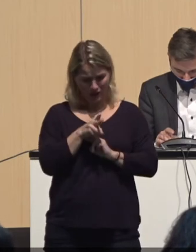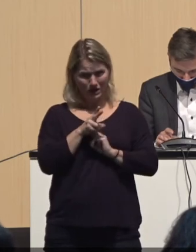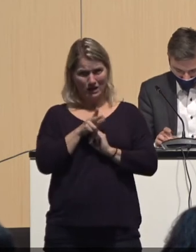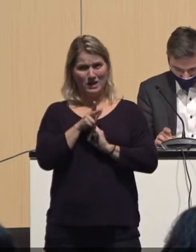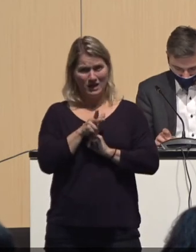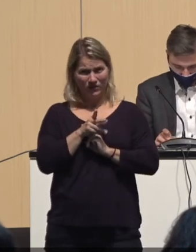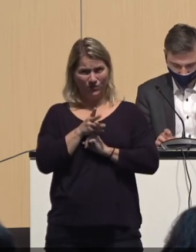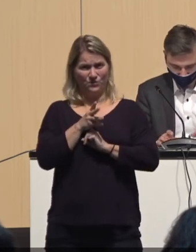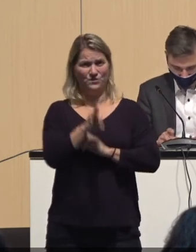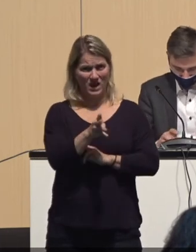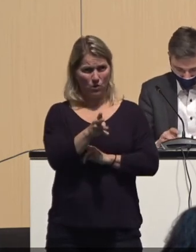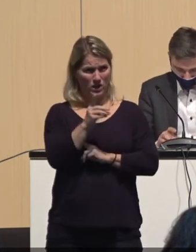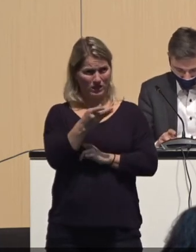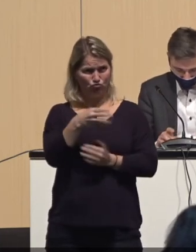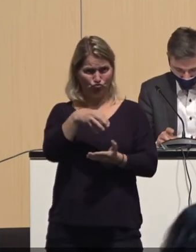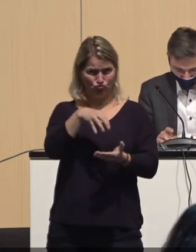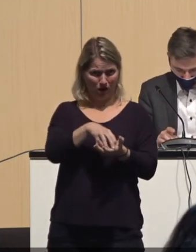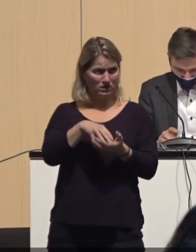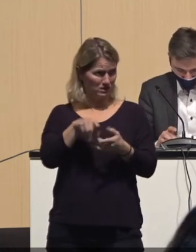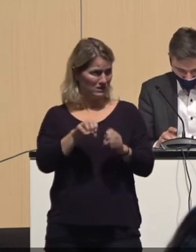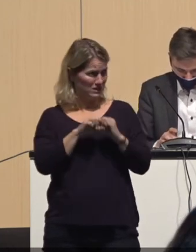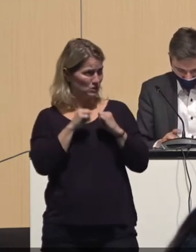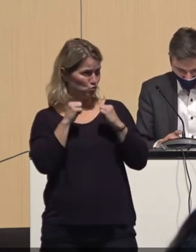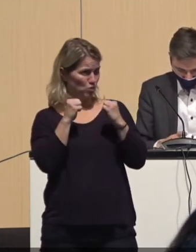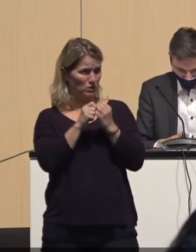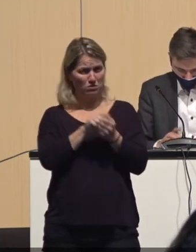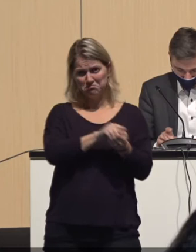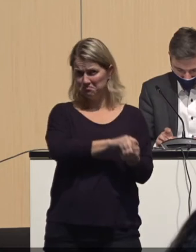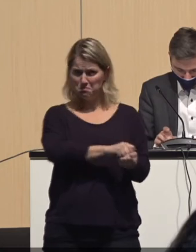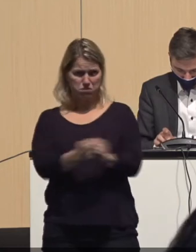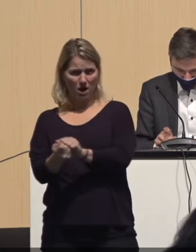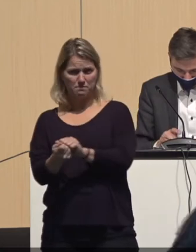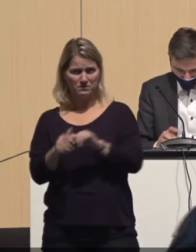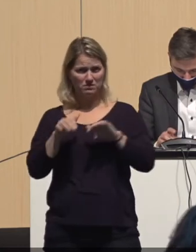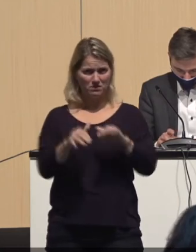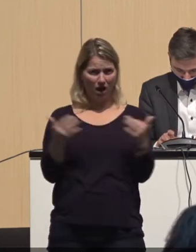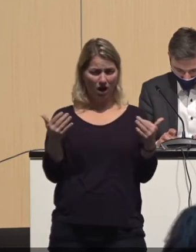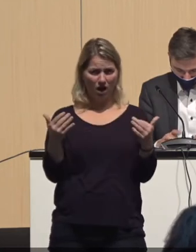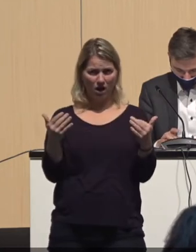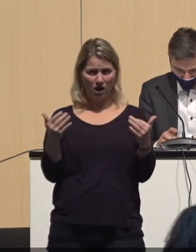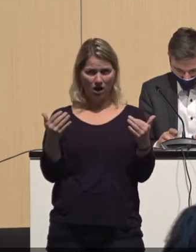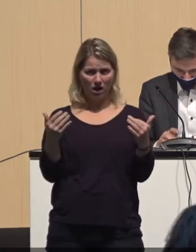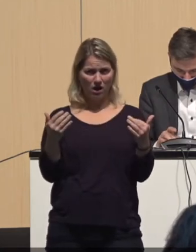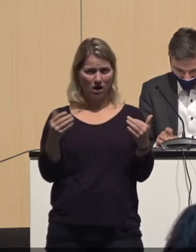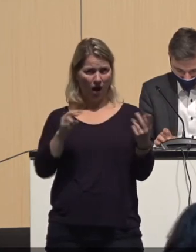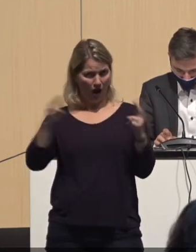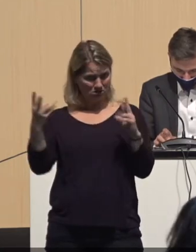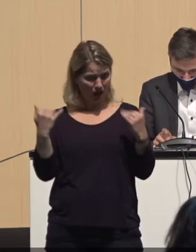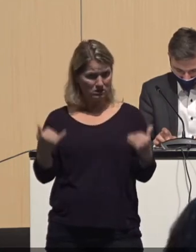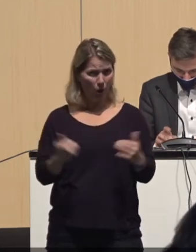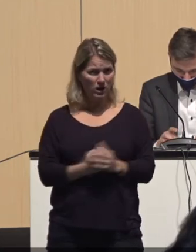2 oder 3 oder 4 Wochen in dieser Stadt die Situation eine grundlegend andere ist als zum heutigen Tag? Das ist nicht